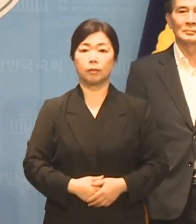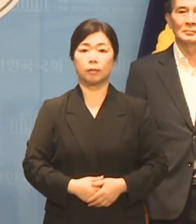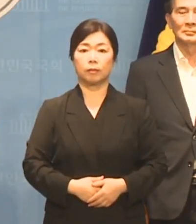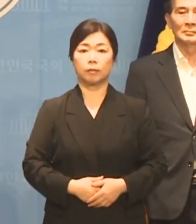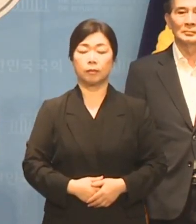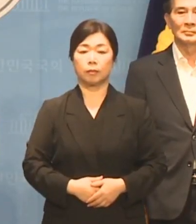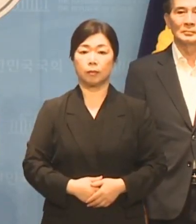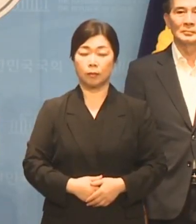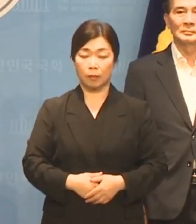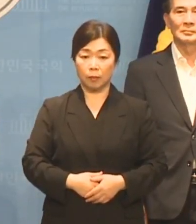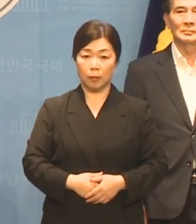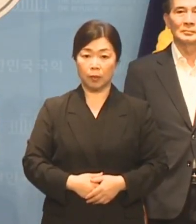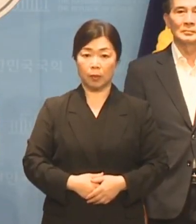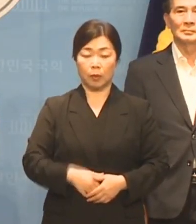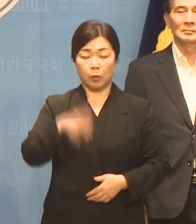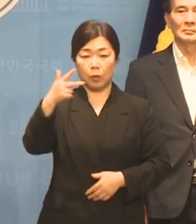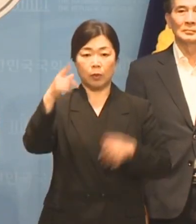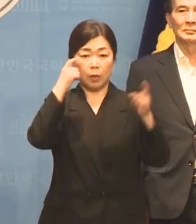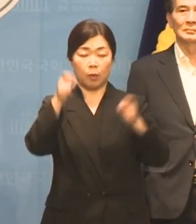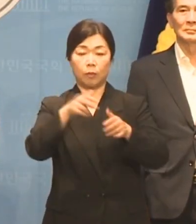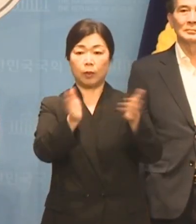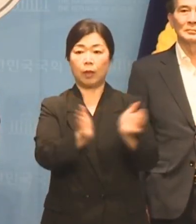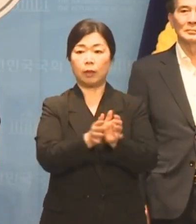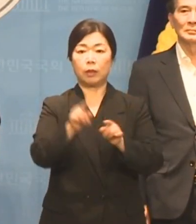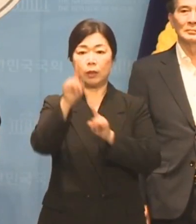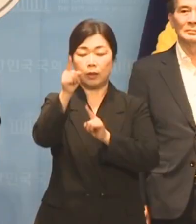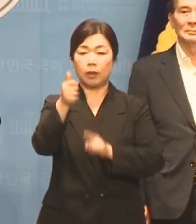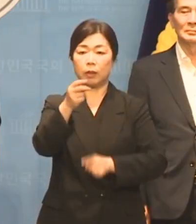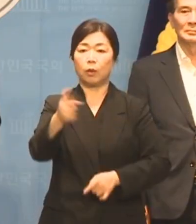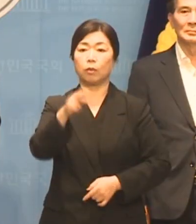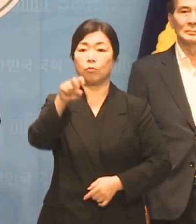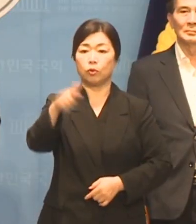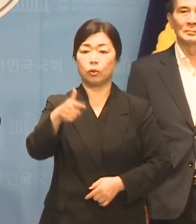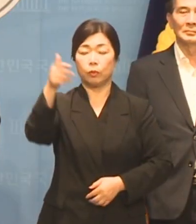조선의열단 기념사업회 이현문 회장님,